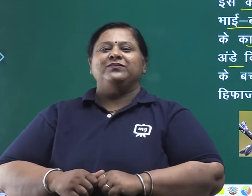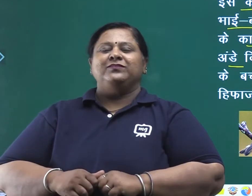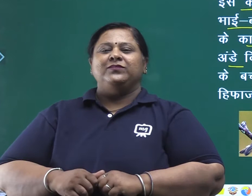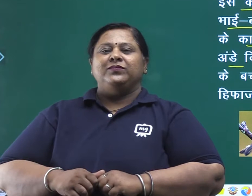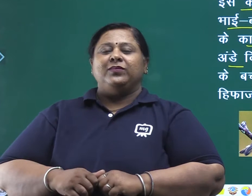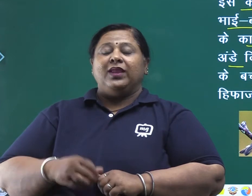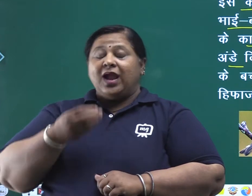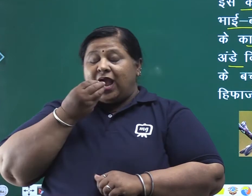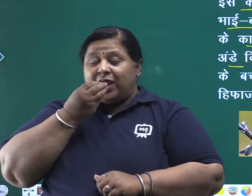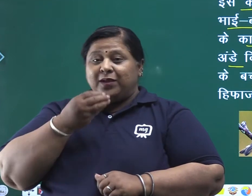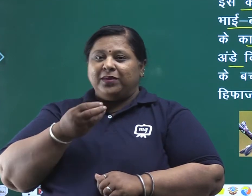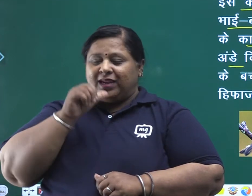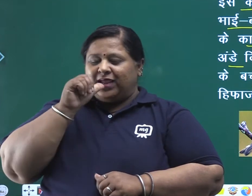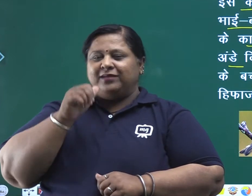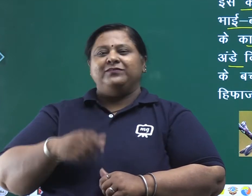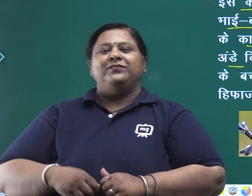खाने पीने